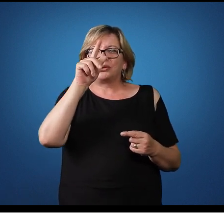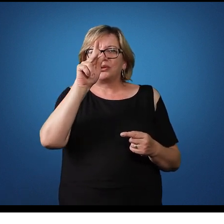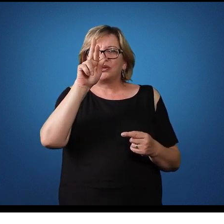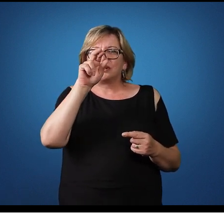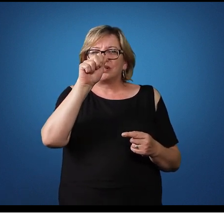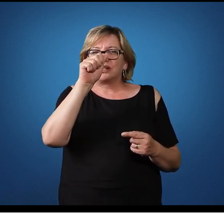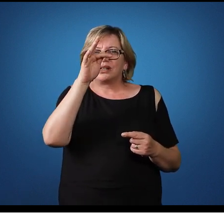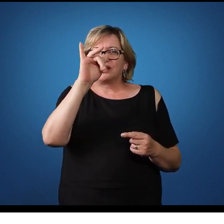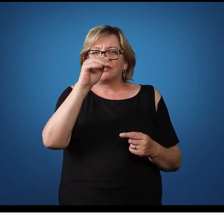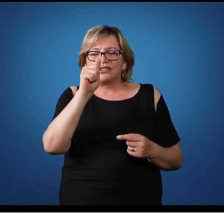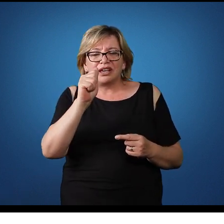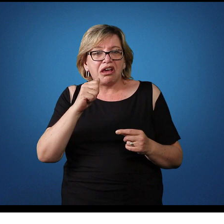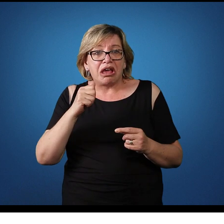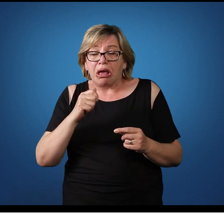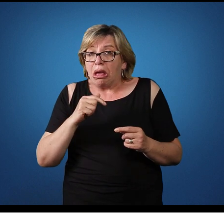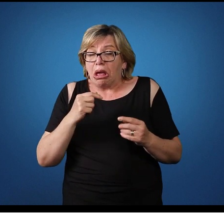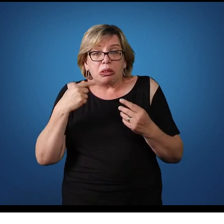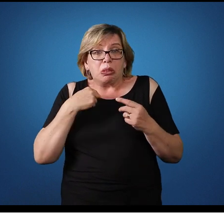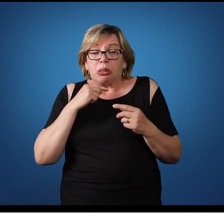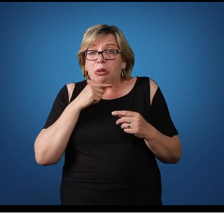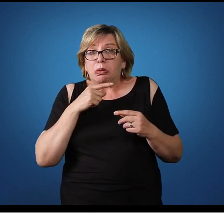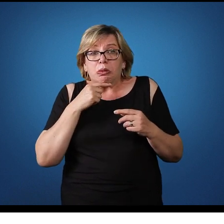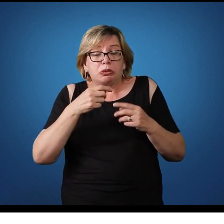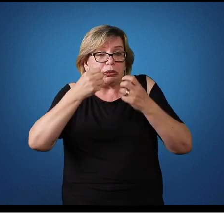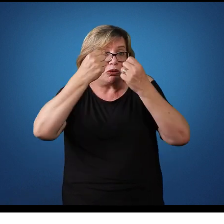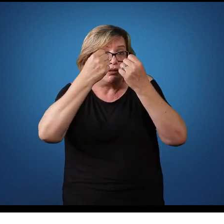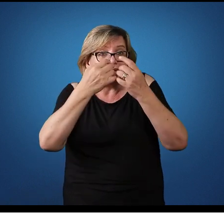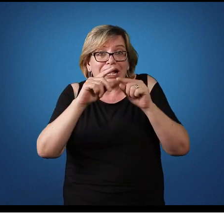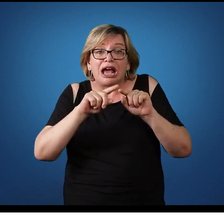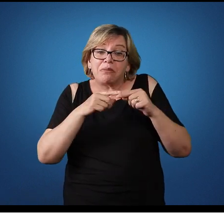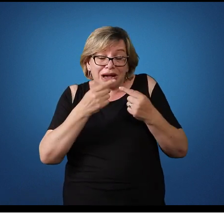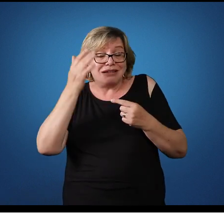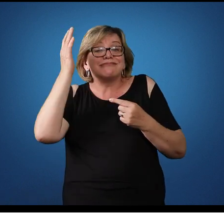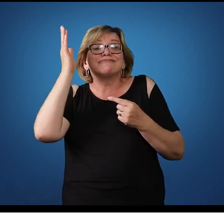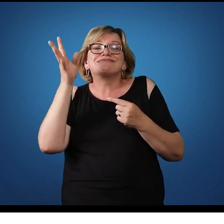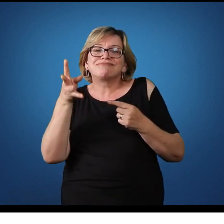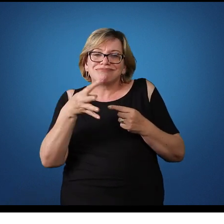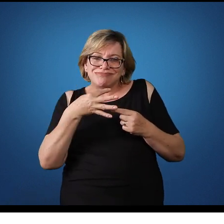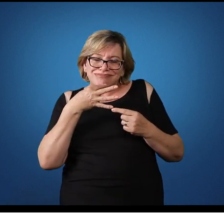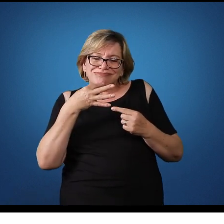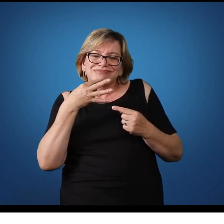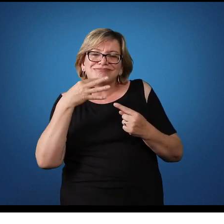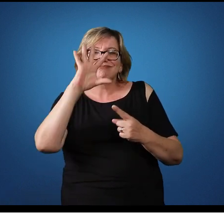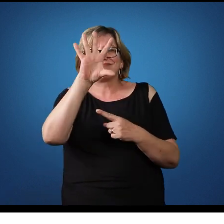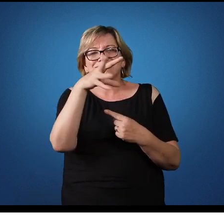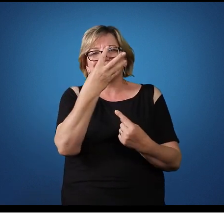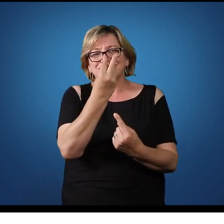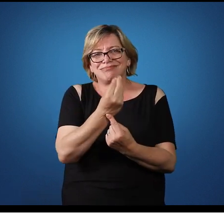diante dela. Numa versão mais elegante, é um pouco essa a ideia do nosso amigo Wittgenstein.